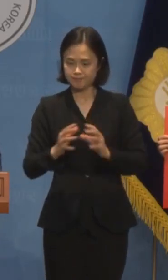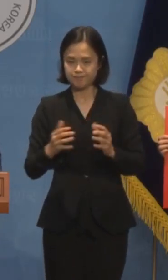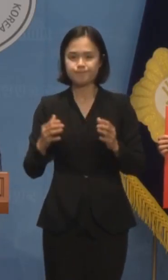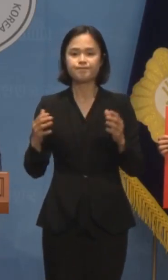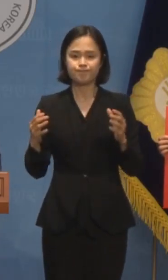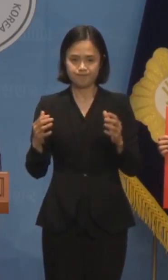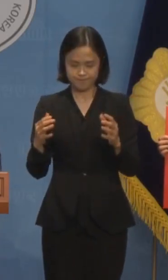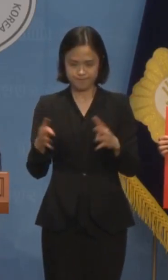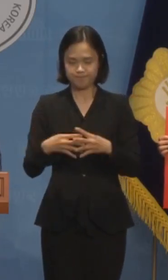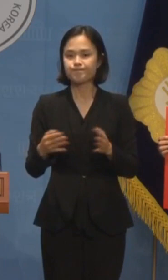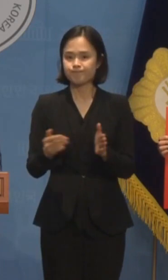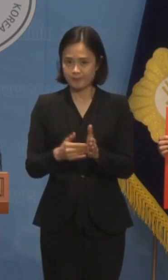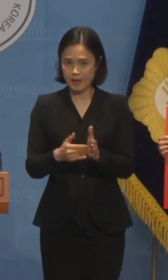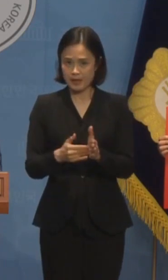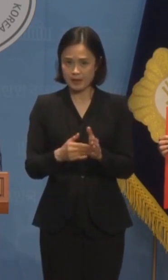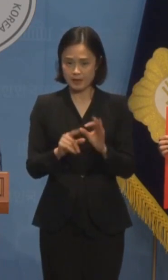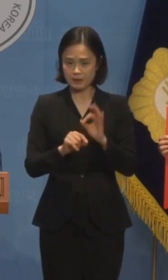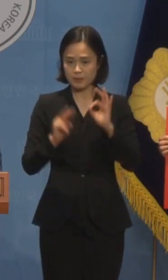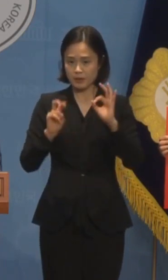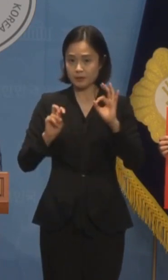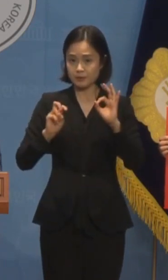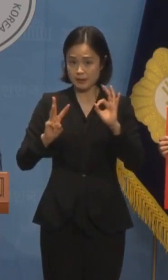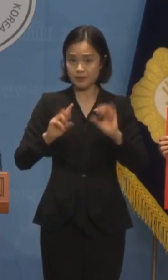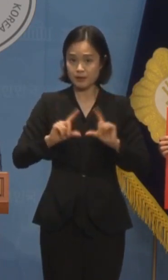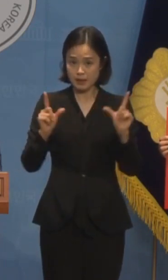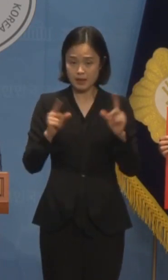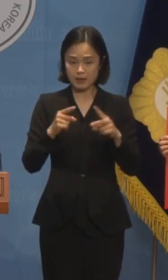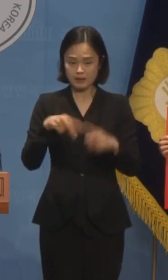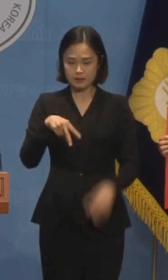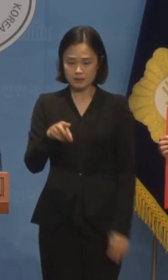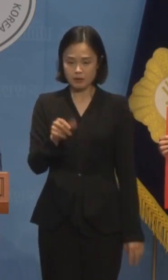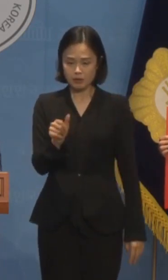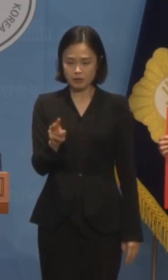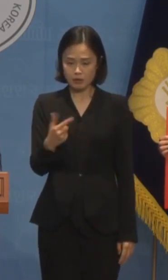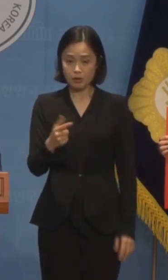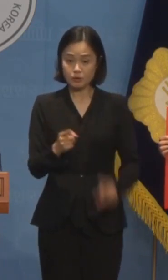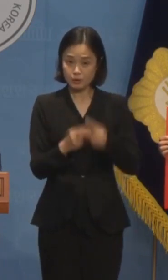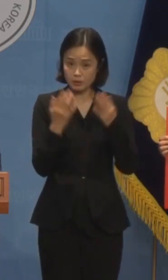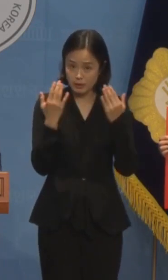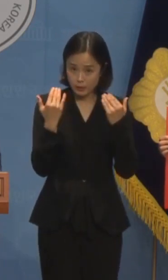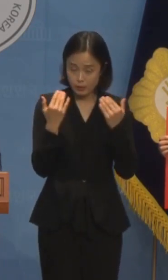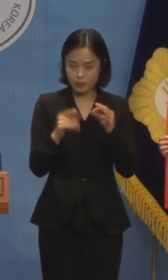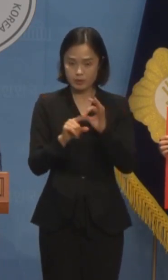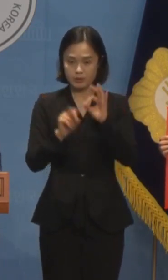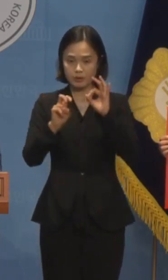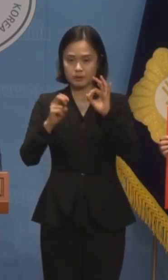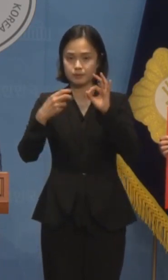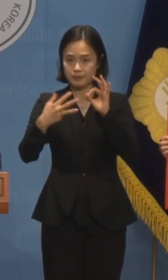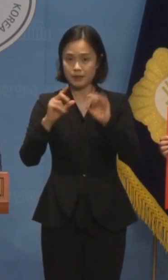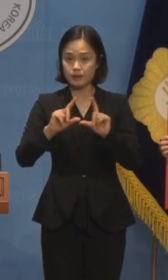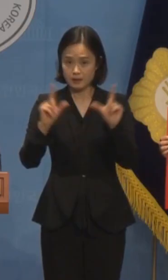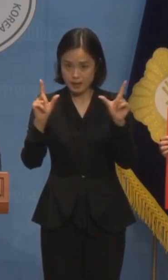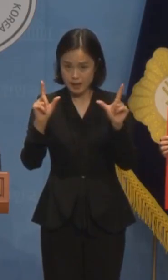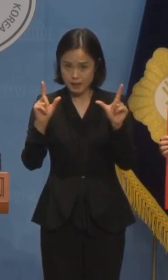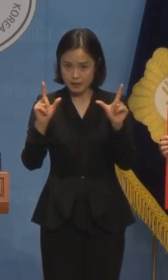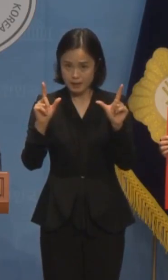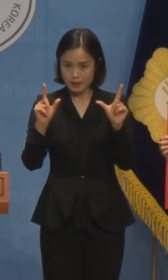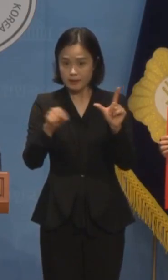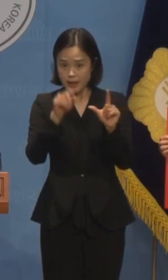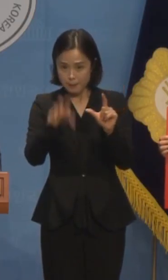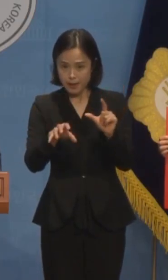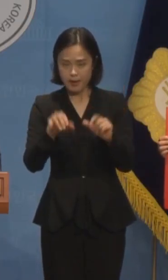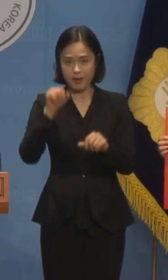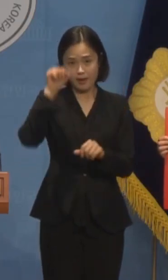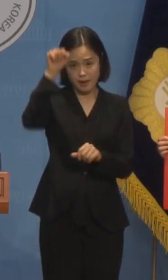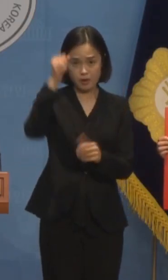지난 23일 서현초등학교 앞을 시작으로 28일 성남시의회 앞에 건조화환을 설치하는 등